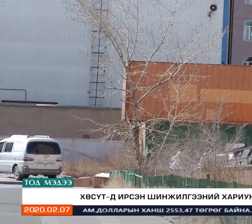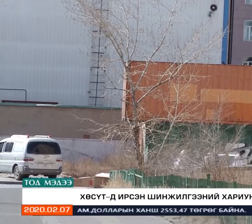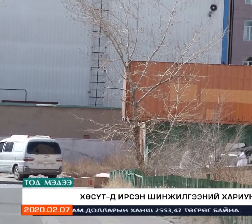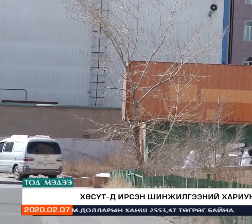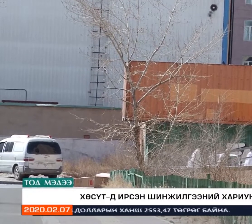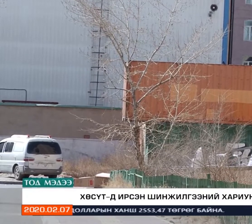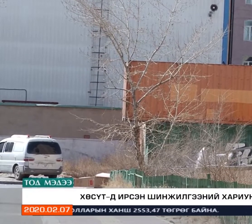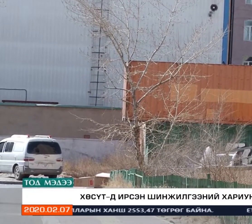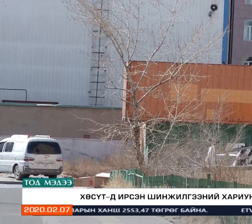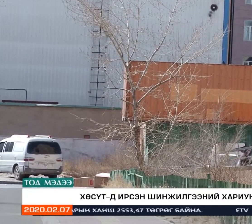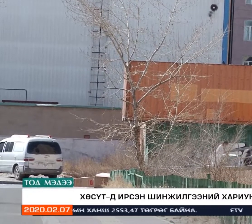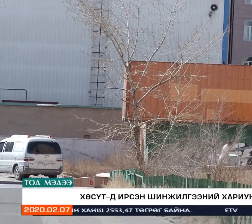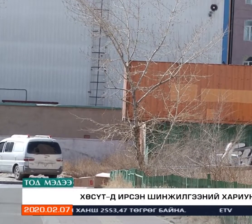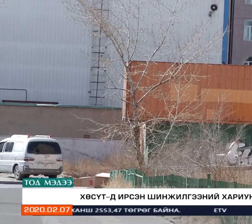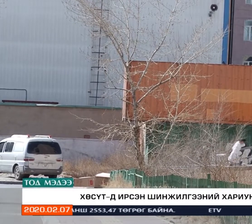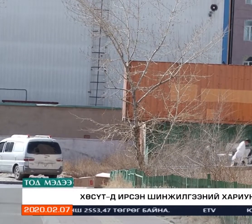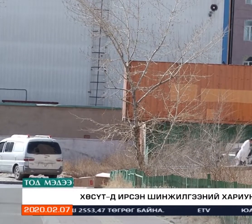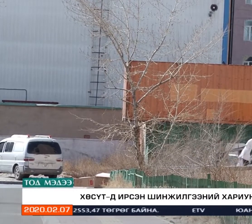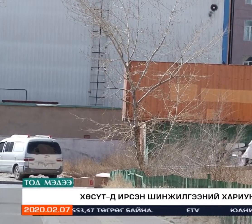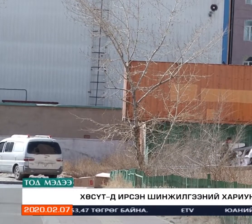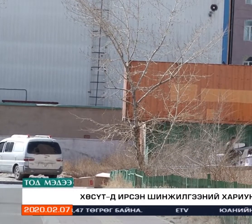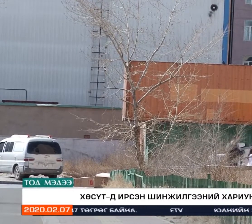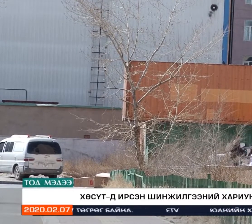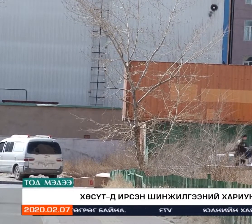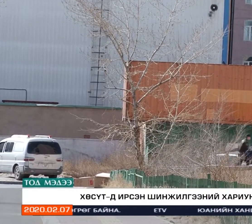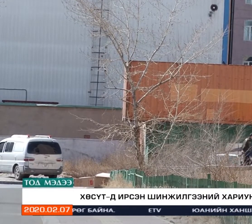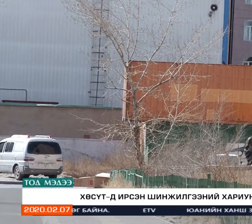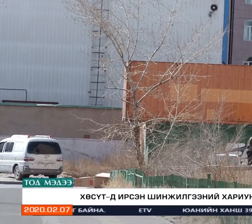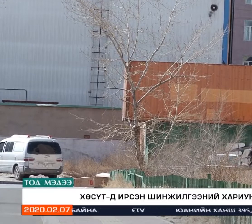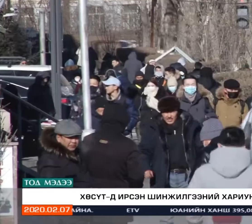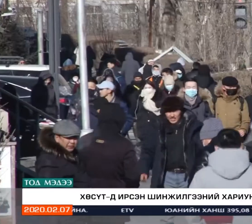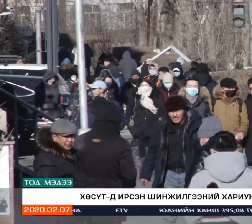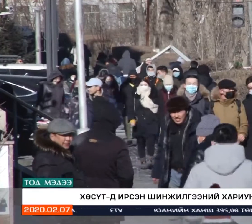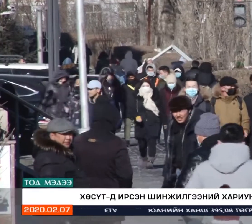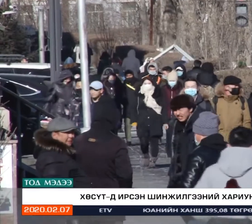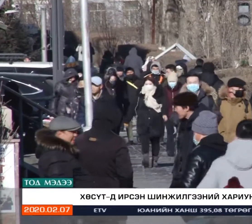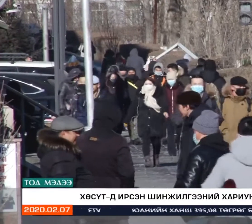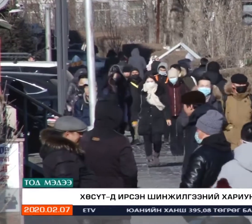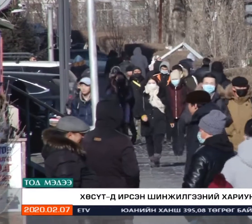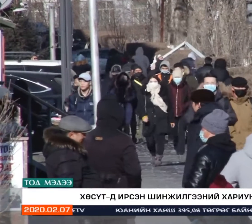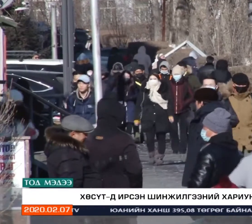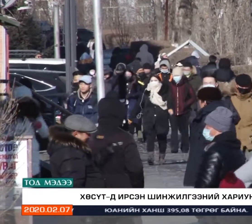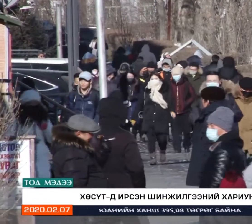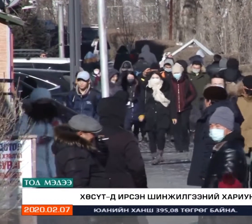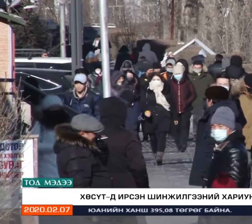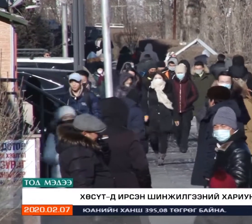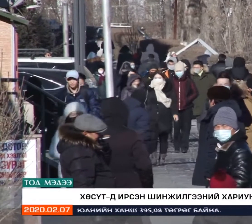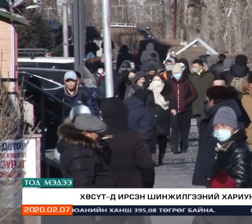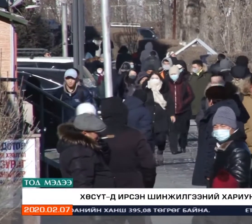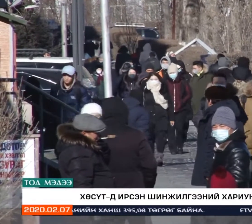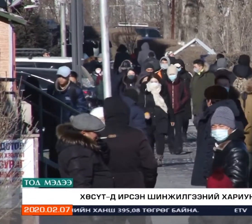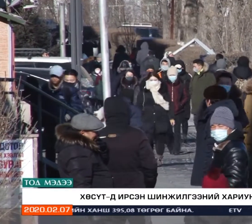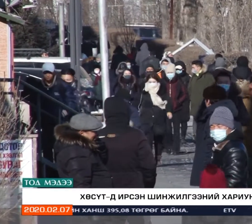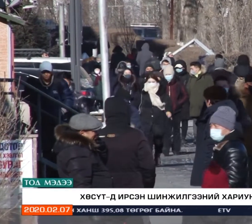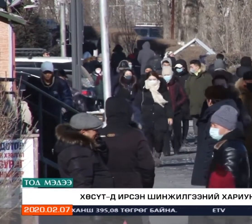Өөрөөр хэлбэл тэднээс коронавирус илрээгүй гэсэн үг ээ. Харин одоо халдвар төвчин судлалын үндэсний төвд 6 хүнийг тусгаарлаад байгаа бол Ховдуудад 2